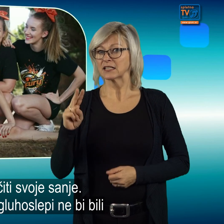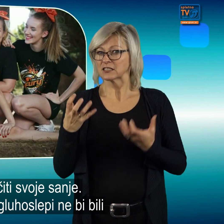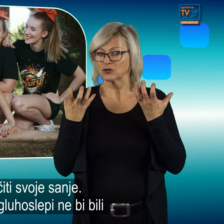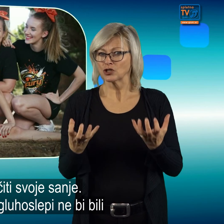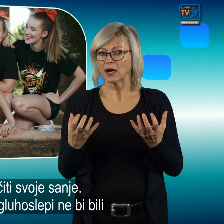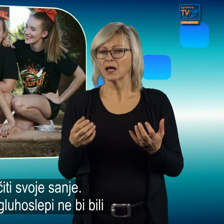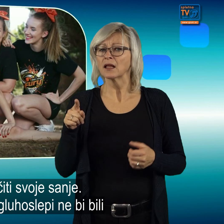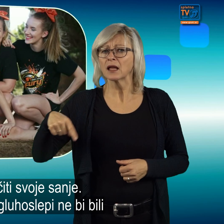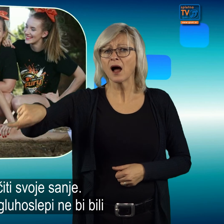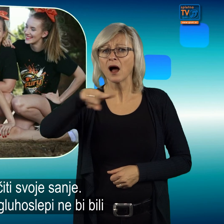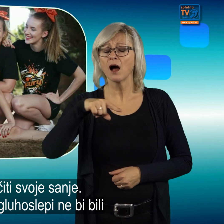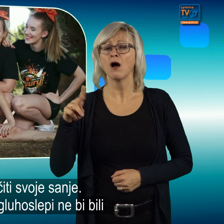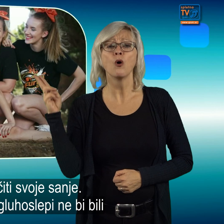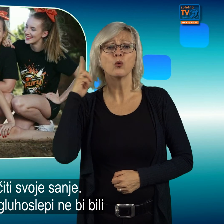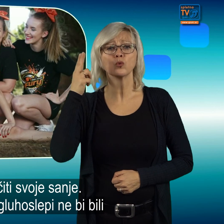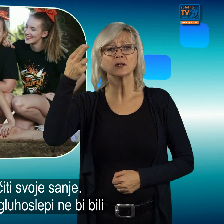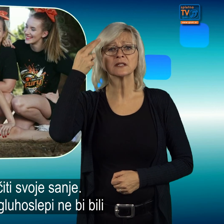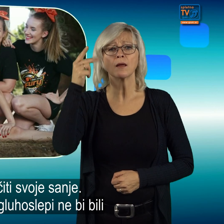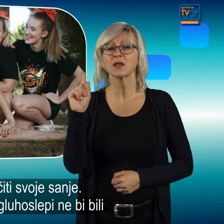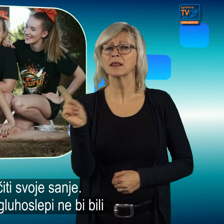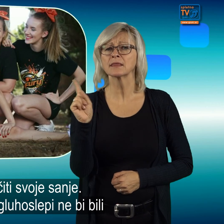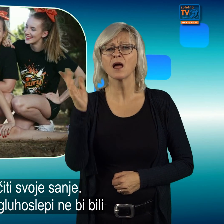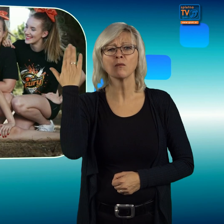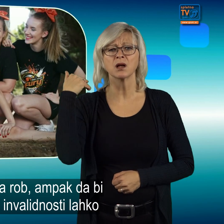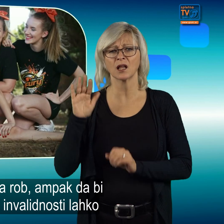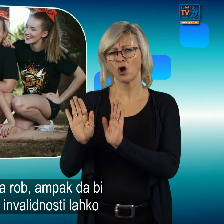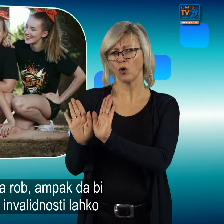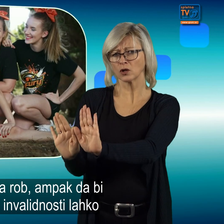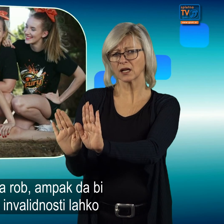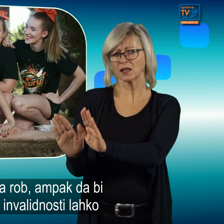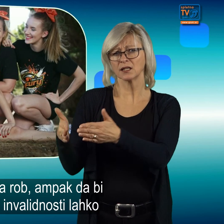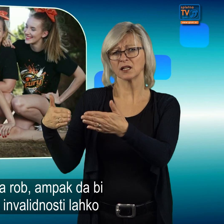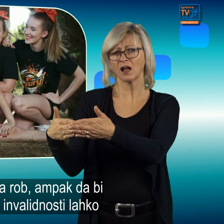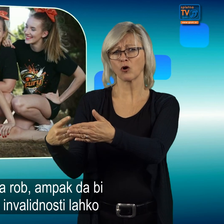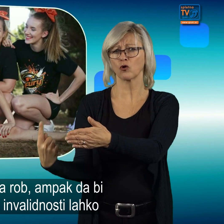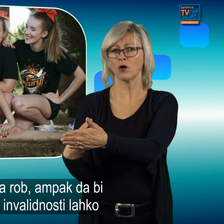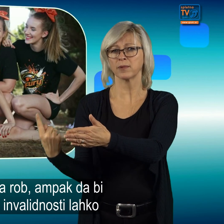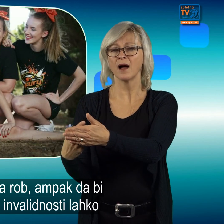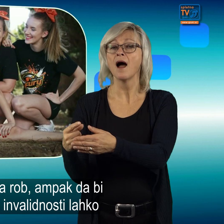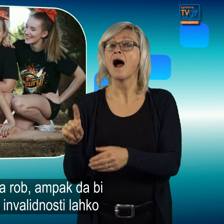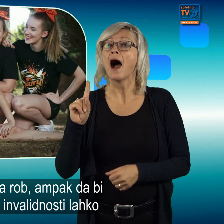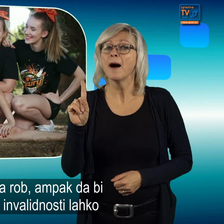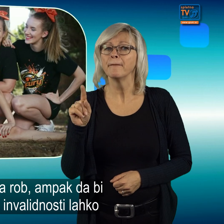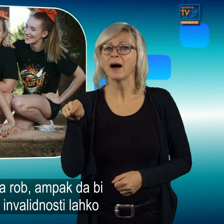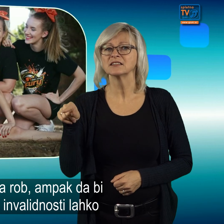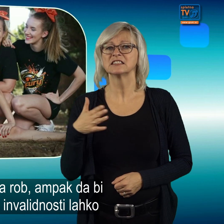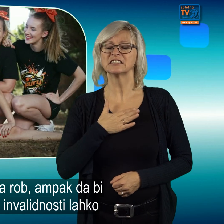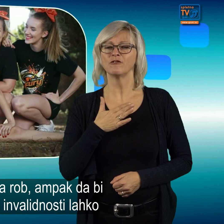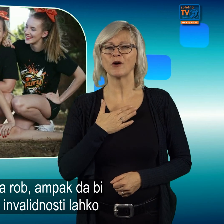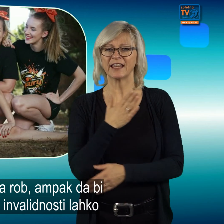Želi si, da gluhoslepi ne bi bili odrinjeni na rob, ampak da bi kljub svoji invalidnosti lahko uresničili svoje sanje.